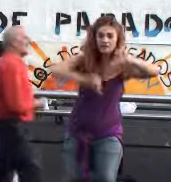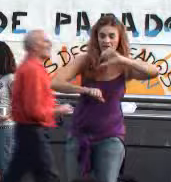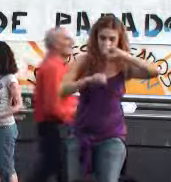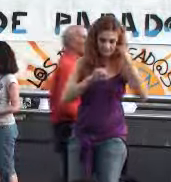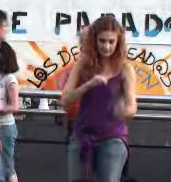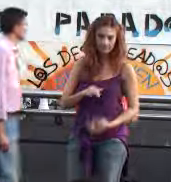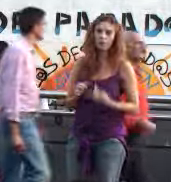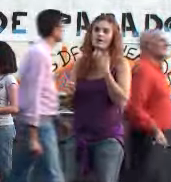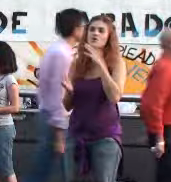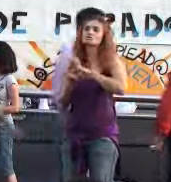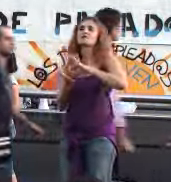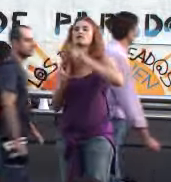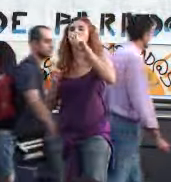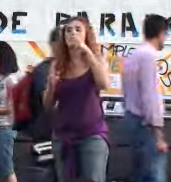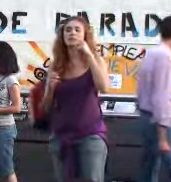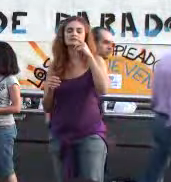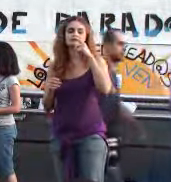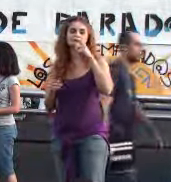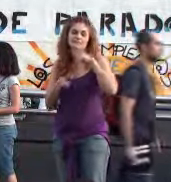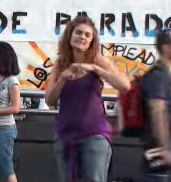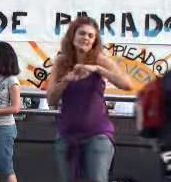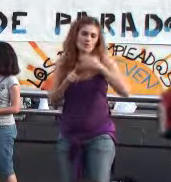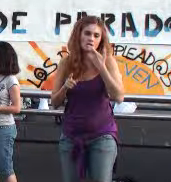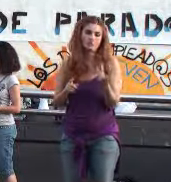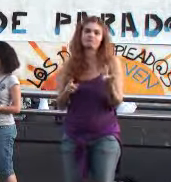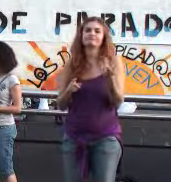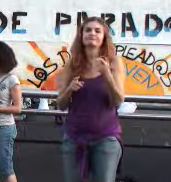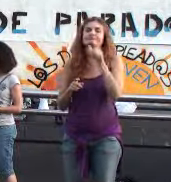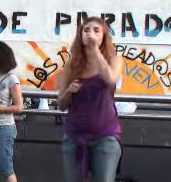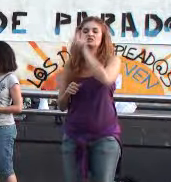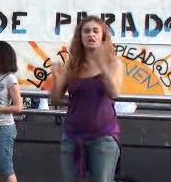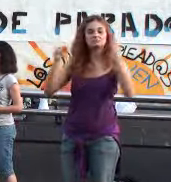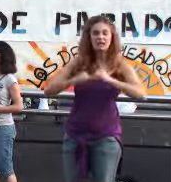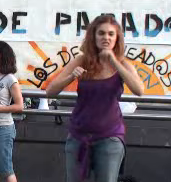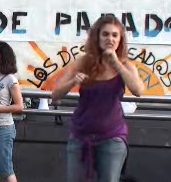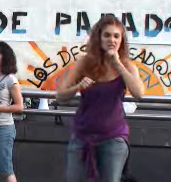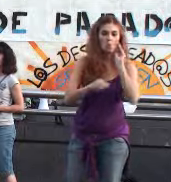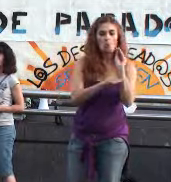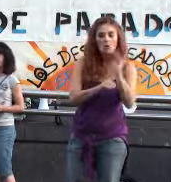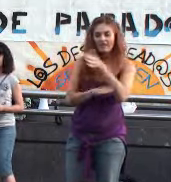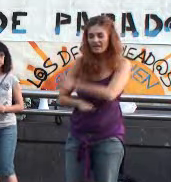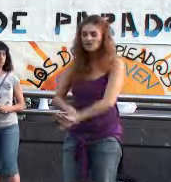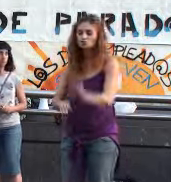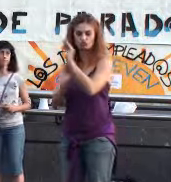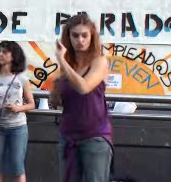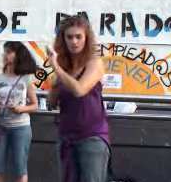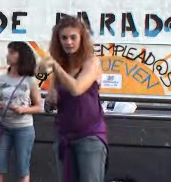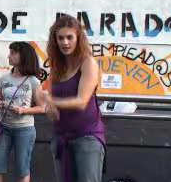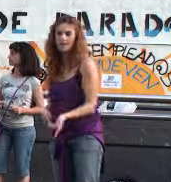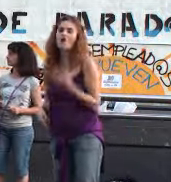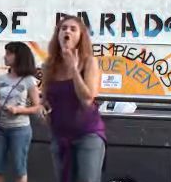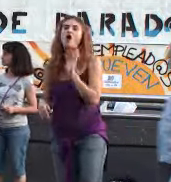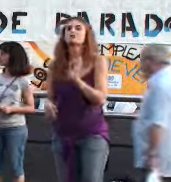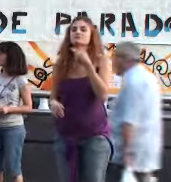Temas típicos de servicios como los cuidados de mayores, cuidados de ancianos, cuidados de niños, algo tan sencillo como